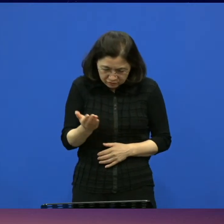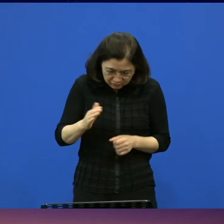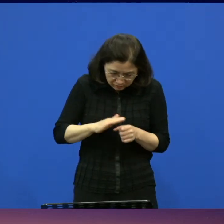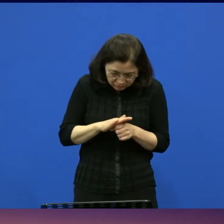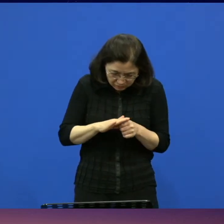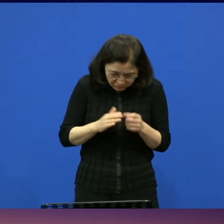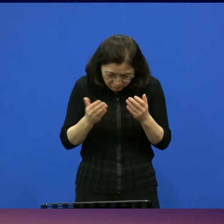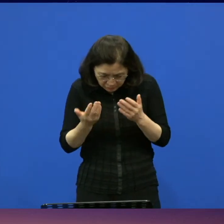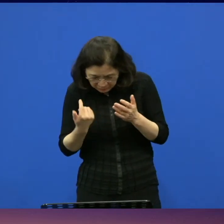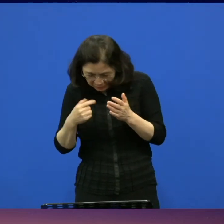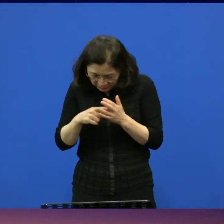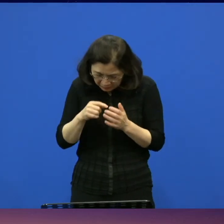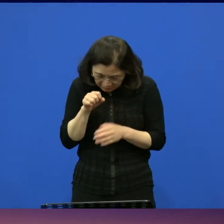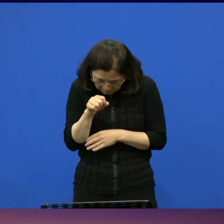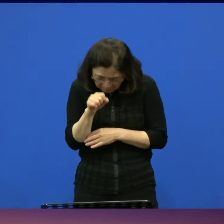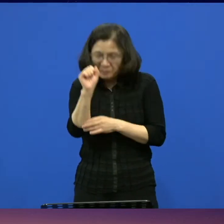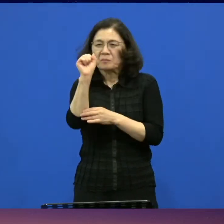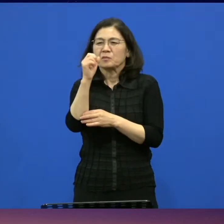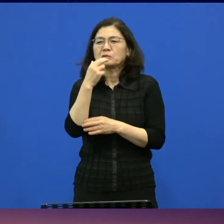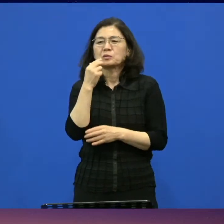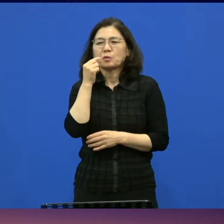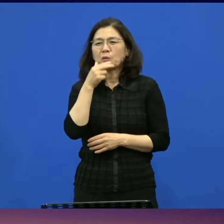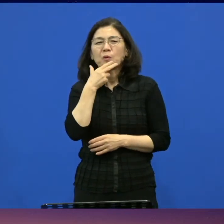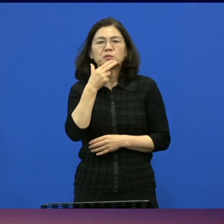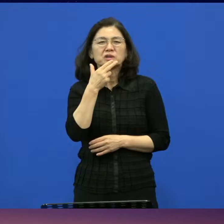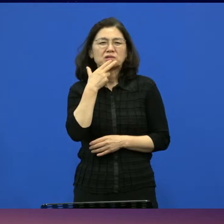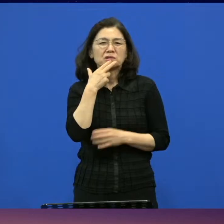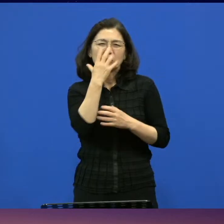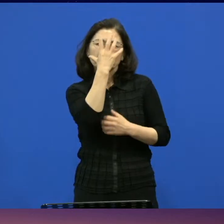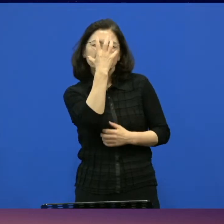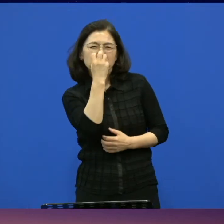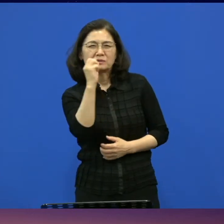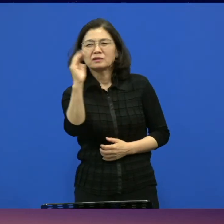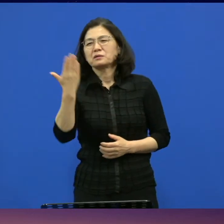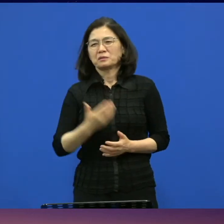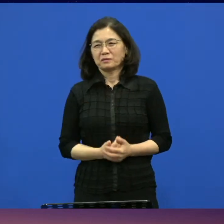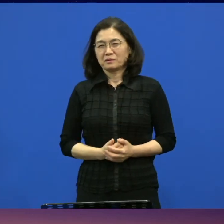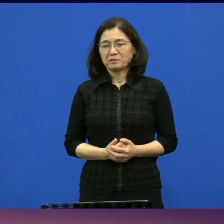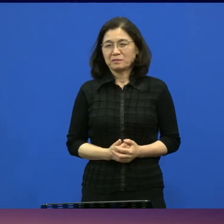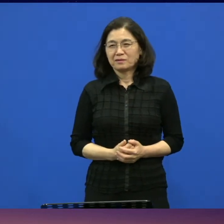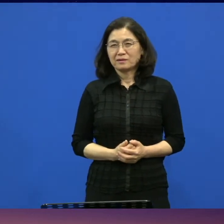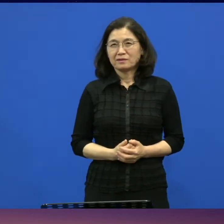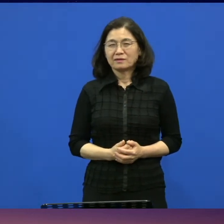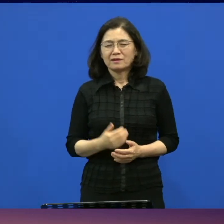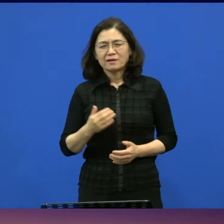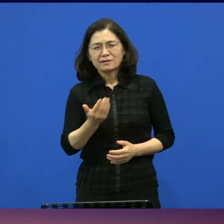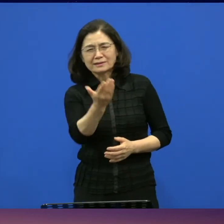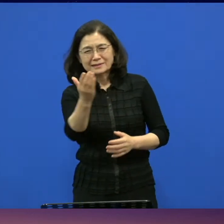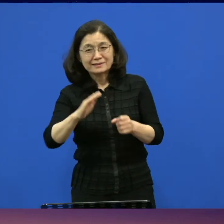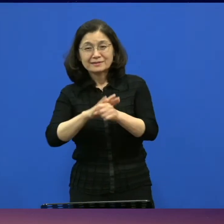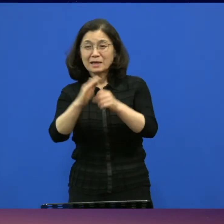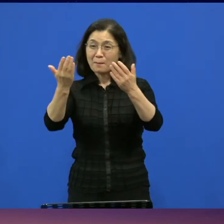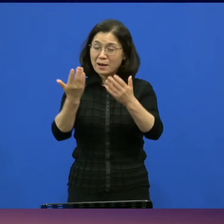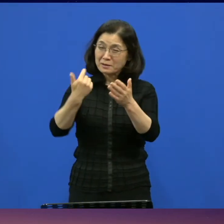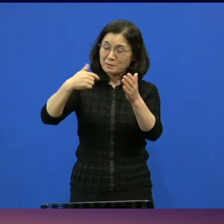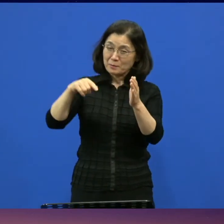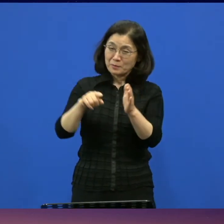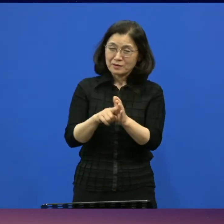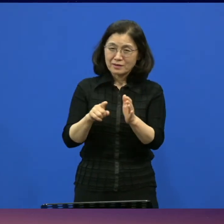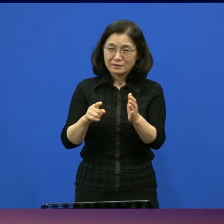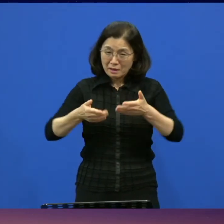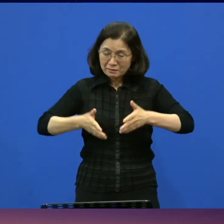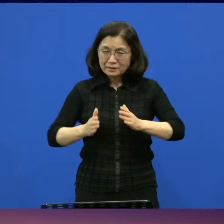나 아니야. 내가 뭐 어떻게 사랑받기 위해 태어난 사람이야? 나 아니야. 자기 자신을